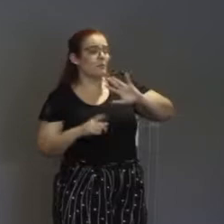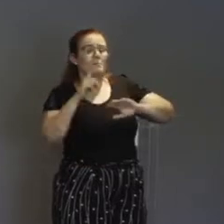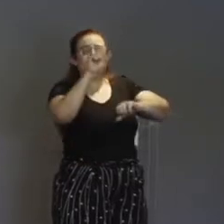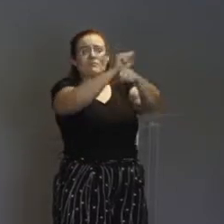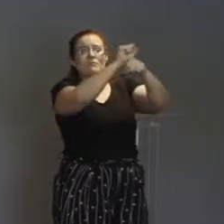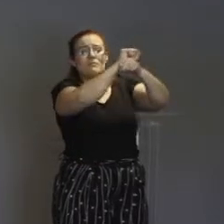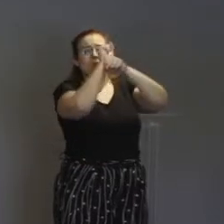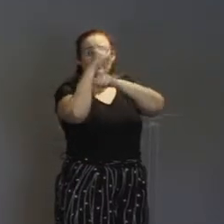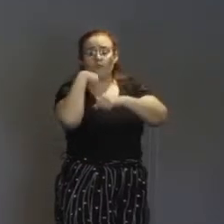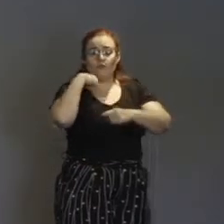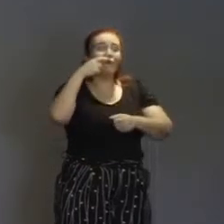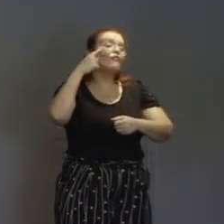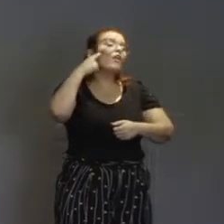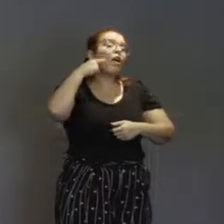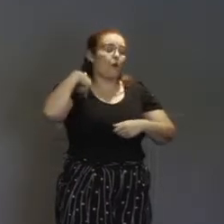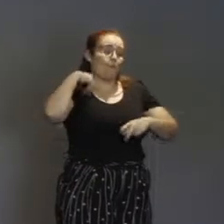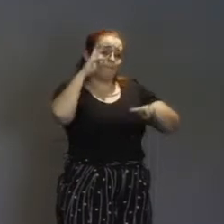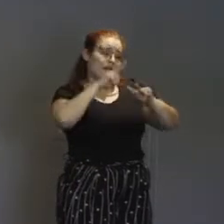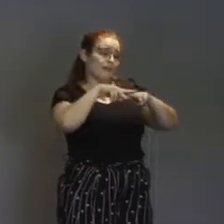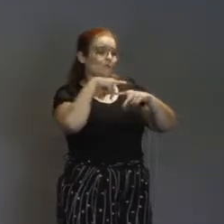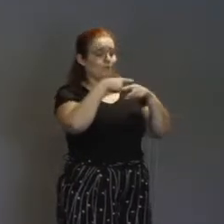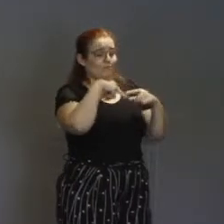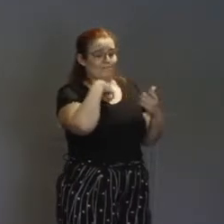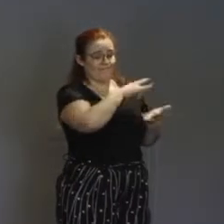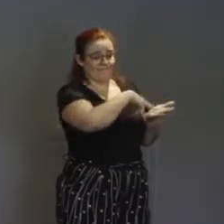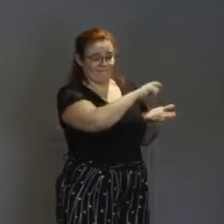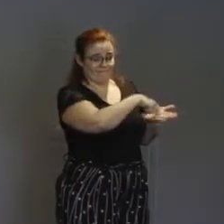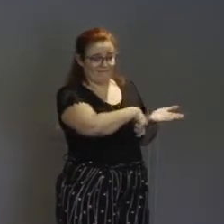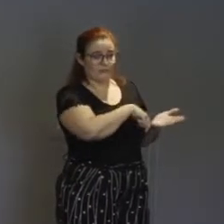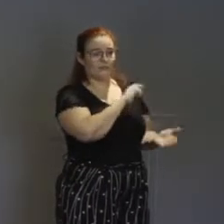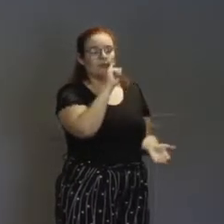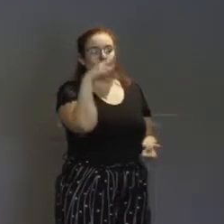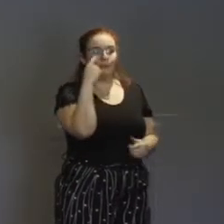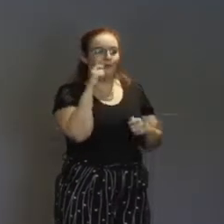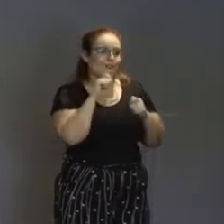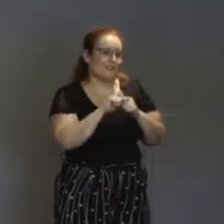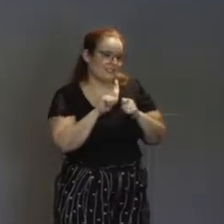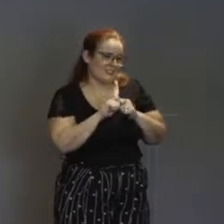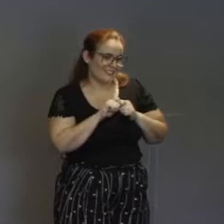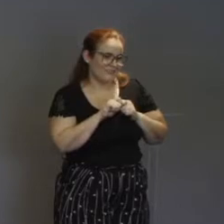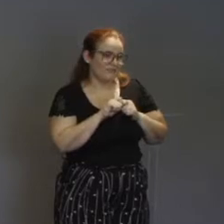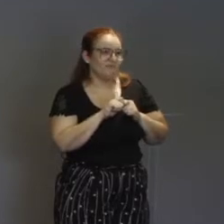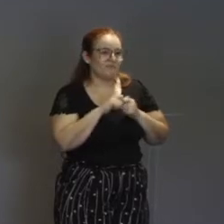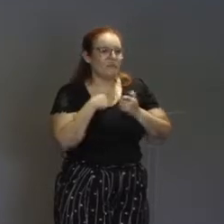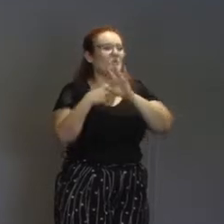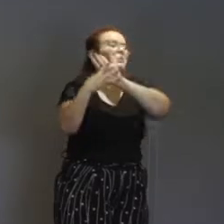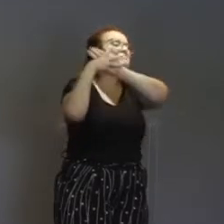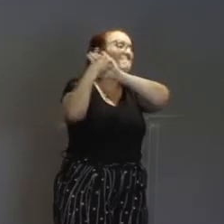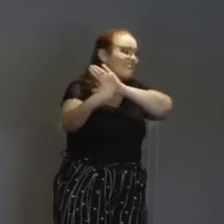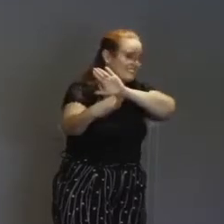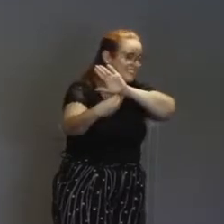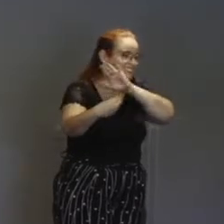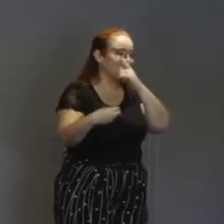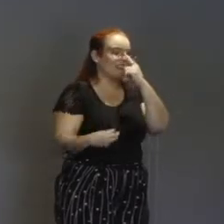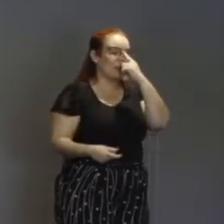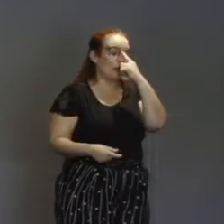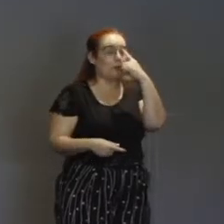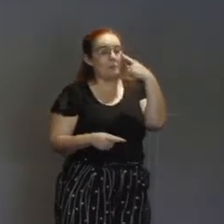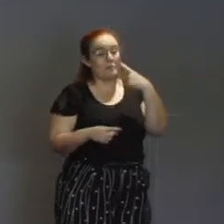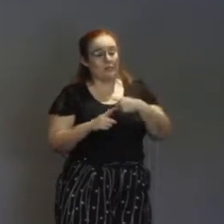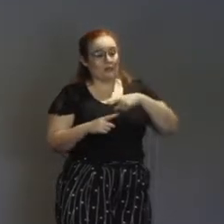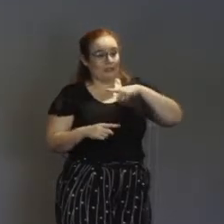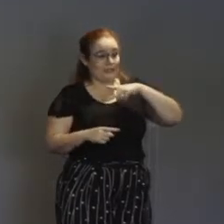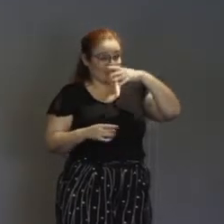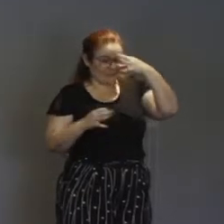porque eu assinei aqueles contratos, para depois fazer. Por quê? É questão das certezas jurídicas e as